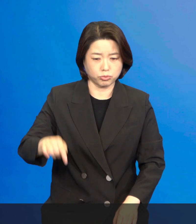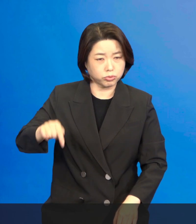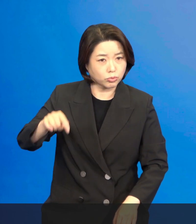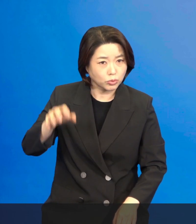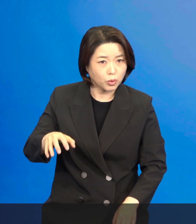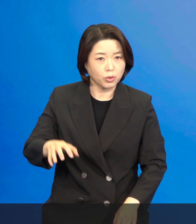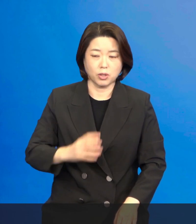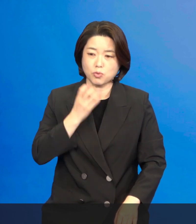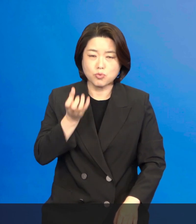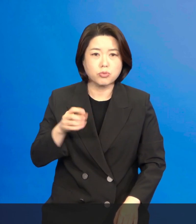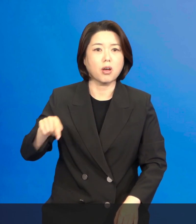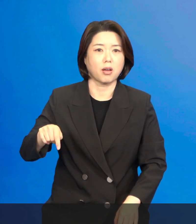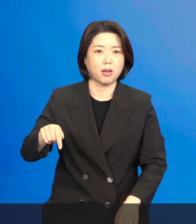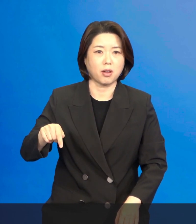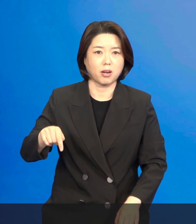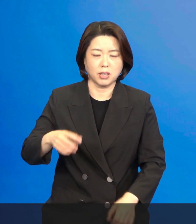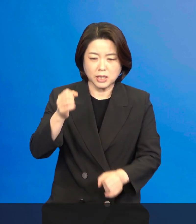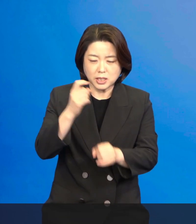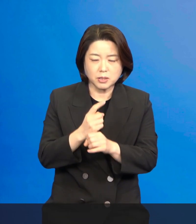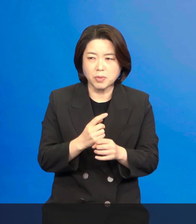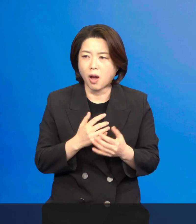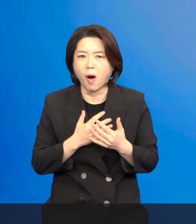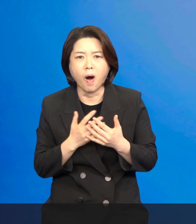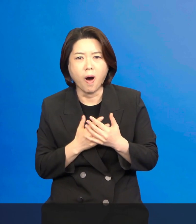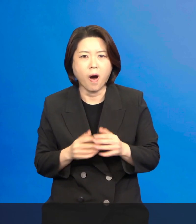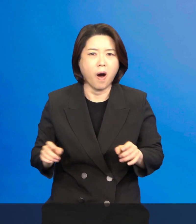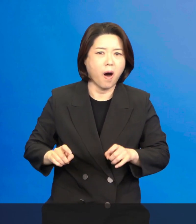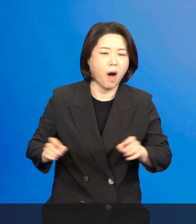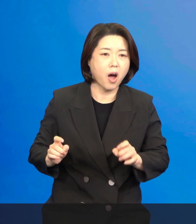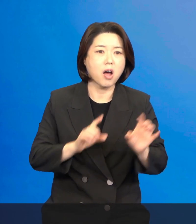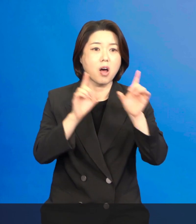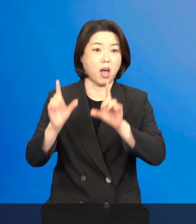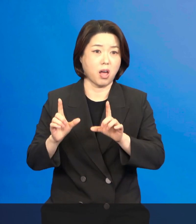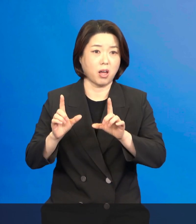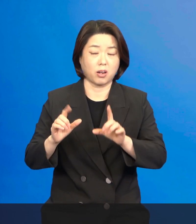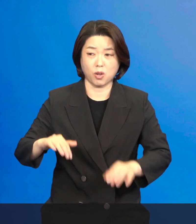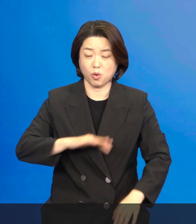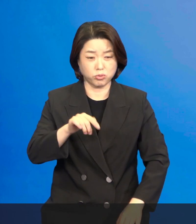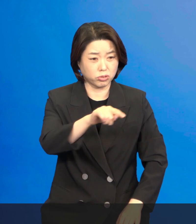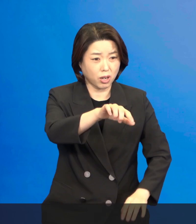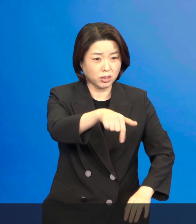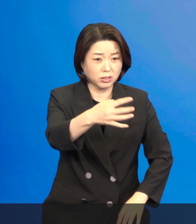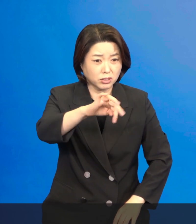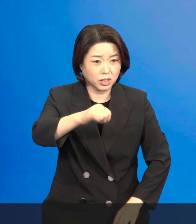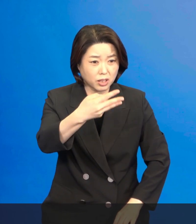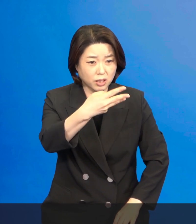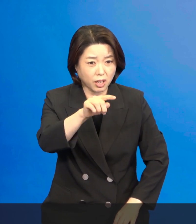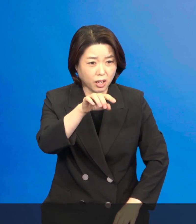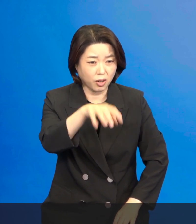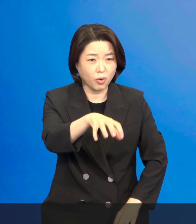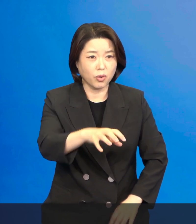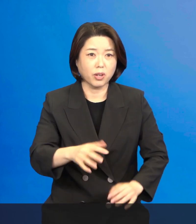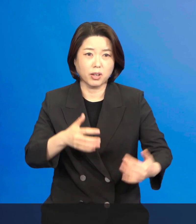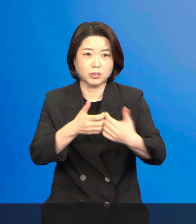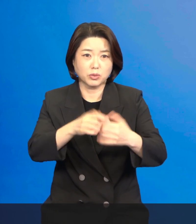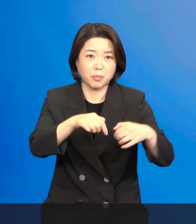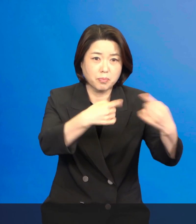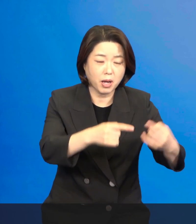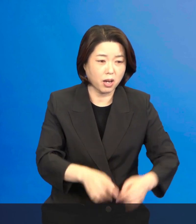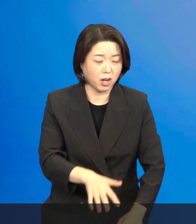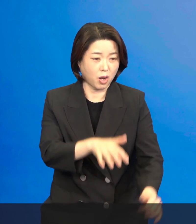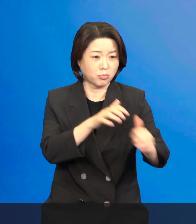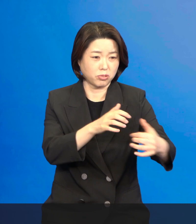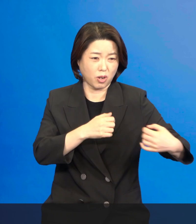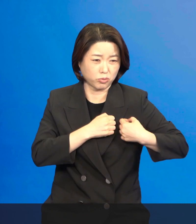여기 유다에서도 이미 가슴을 졸이며 살고 있는데 우리가 그일라로 출전하여 블레셋 병력과